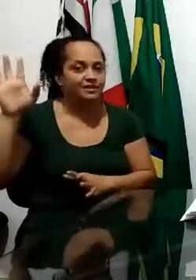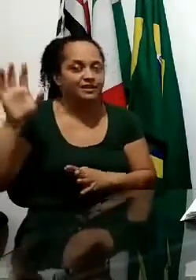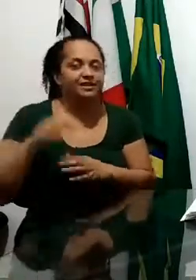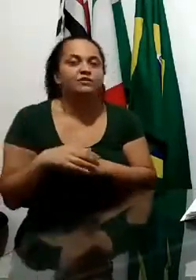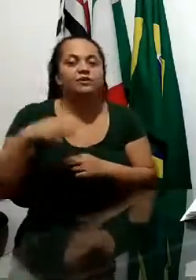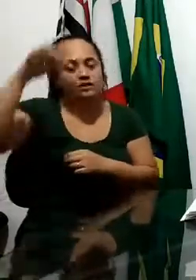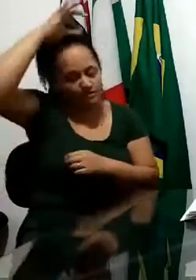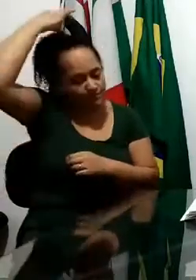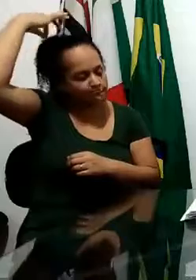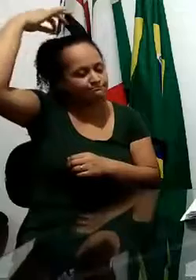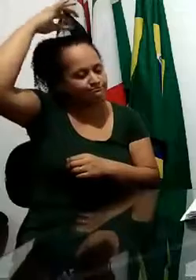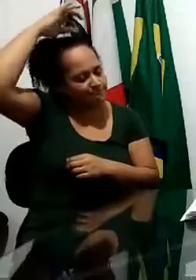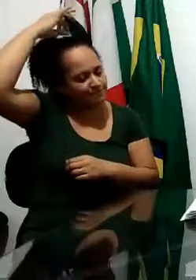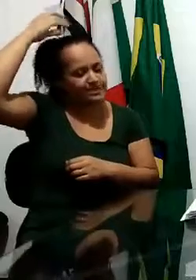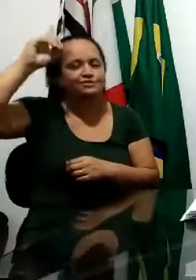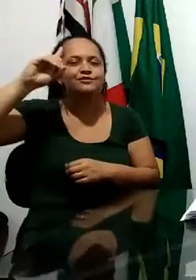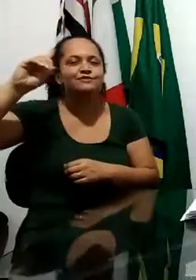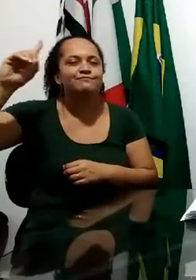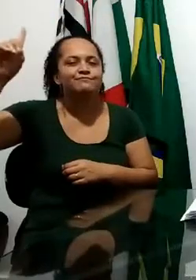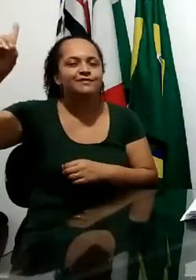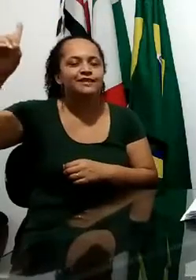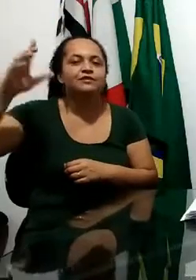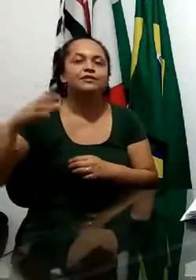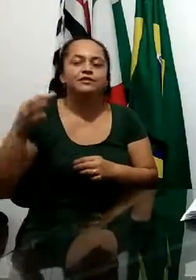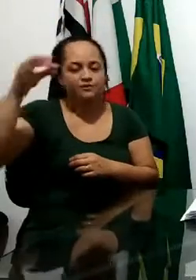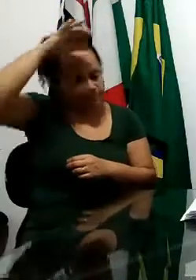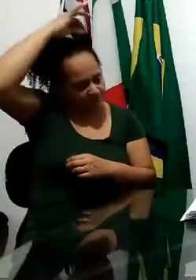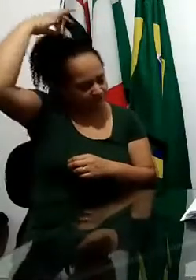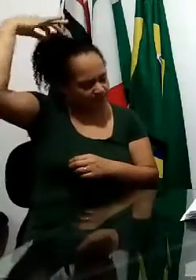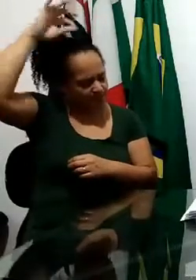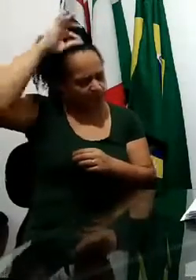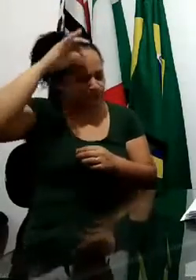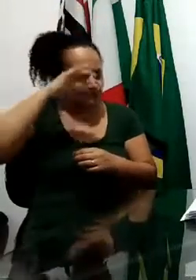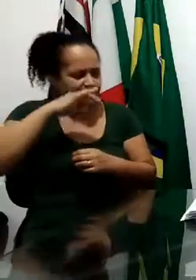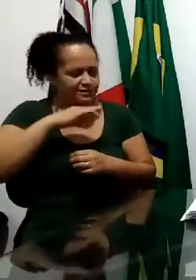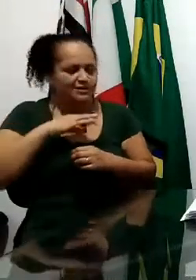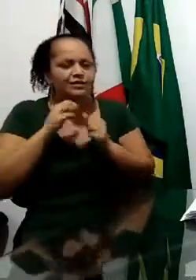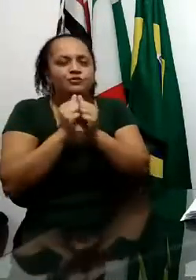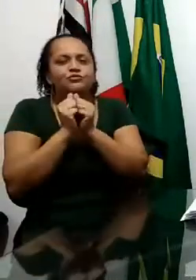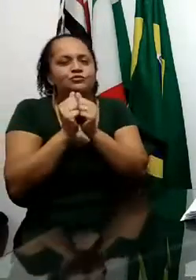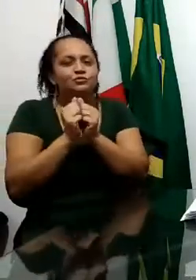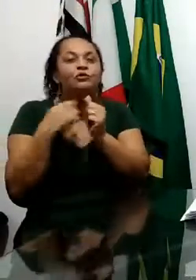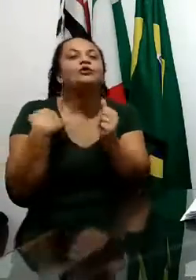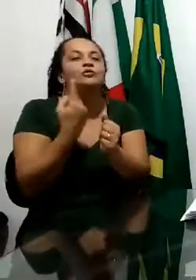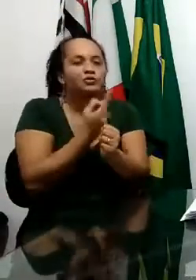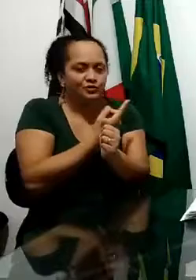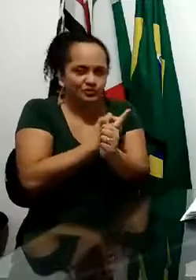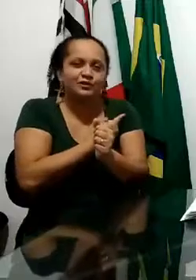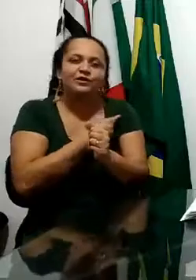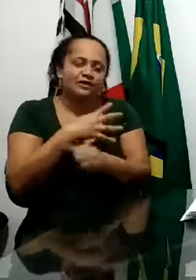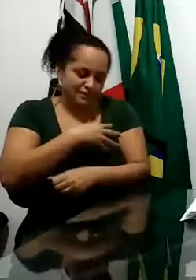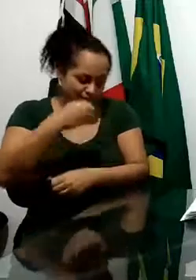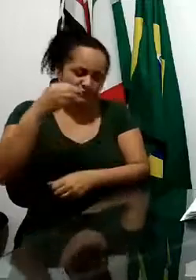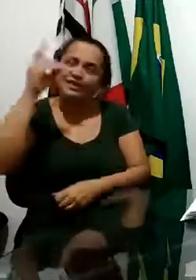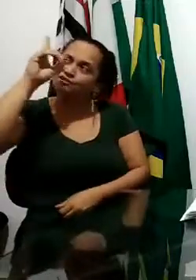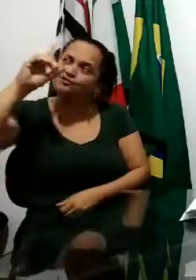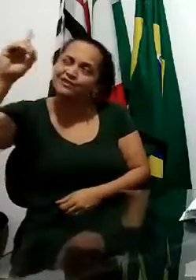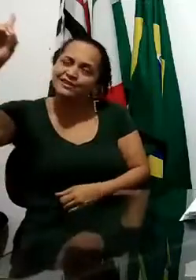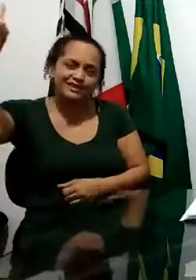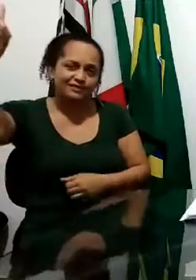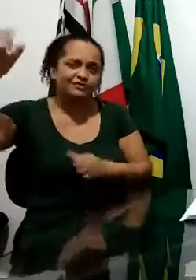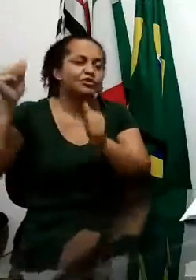de Abba Pai. E o Espírito Santo testifica com o nosso espírito que nós somos filhos de Deus, herdeiros de Deus e